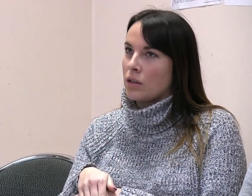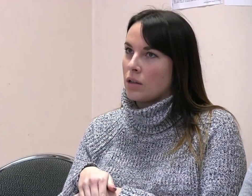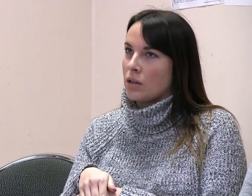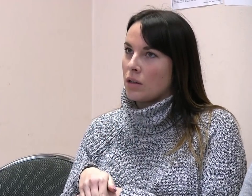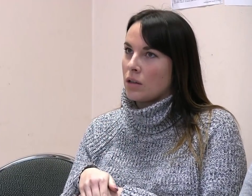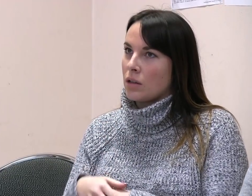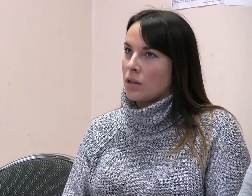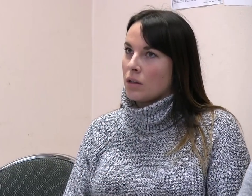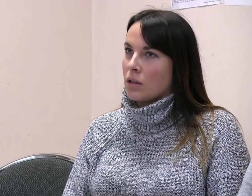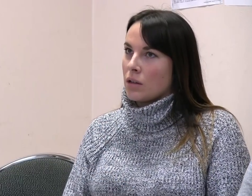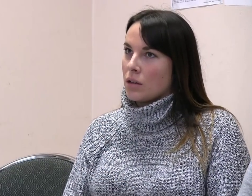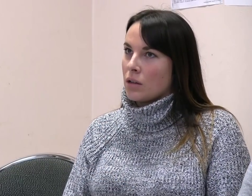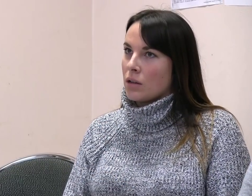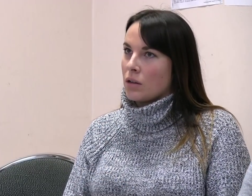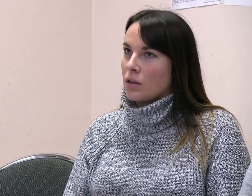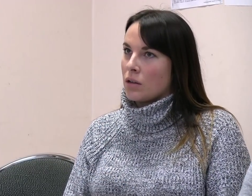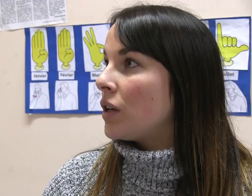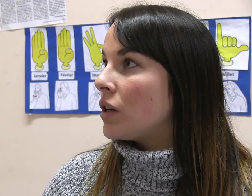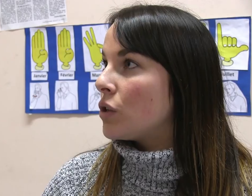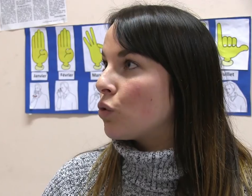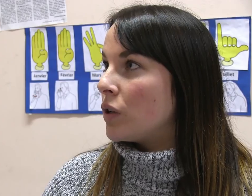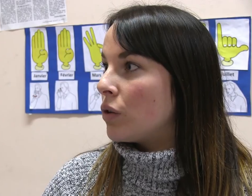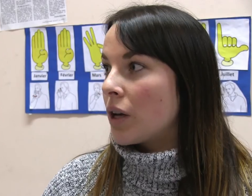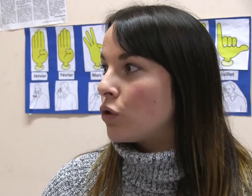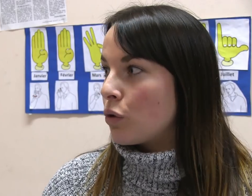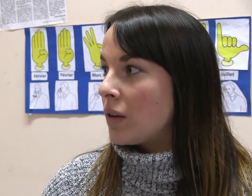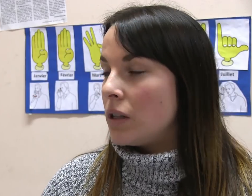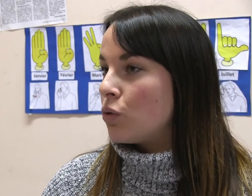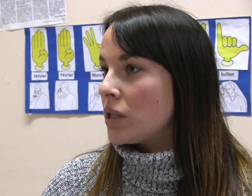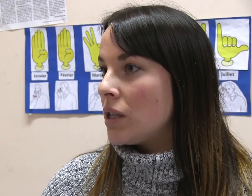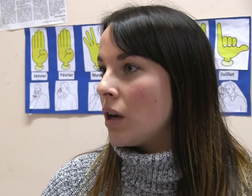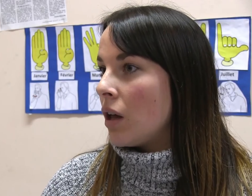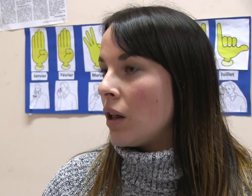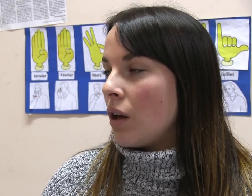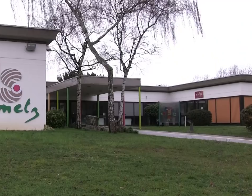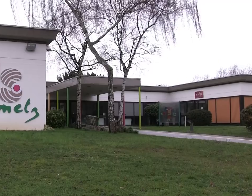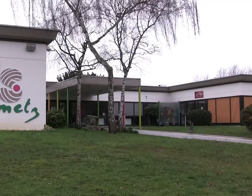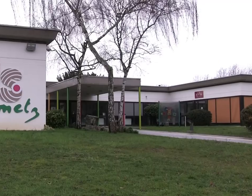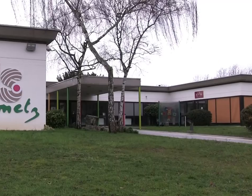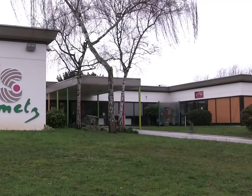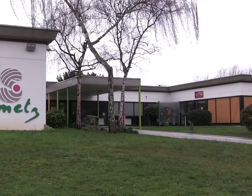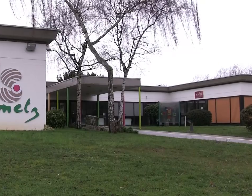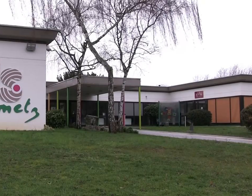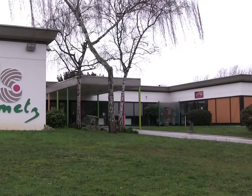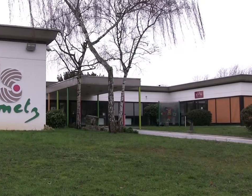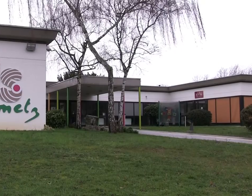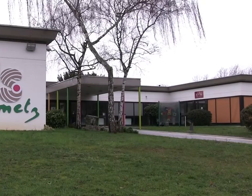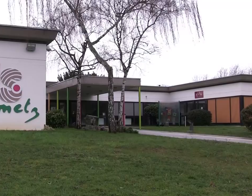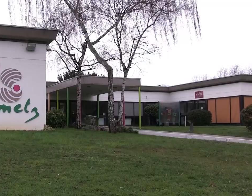et du coup j'ai toujours voulu essayer. En fait, je me suis renseignée et j'ai trouvé directement qu'il y avait des cours ici. Et puis après, du coup, j'en ai parlé avec ma chef